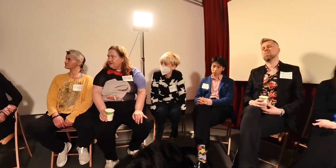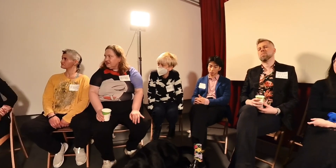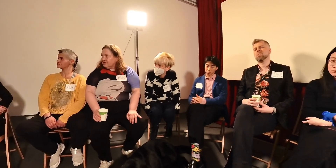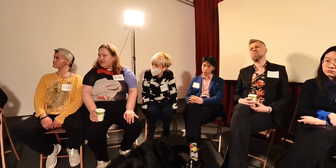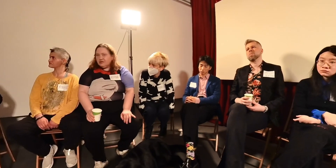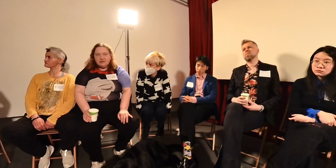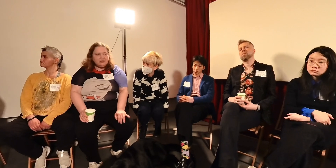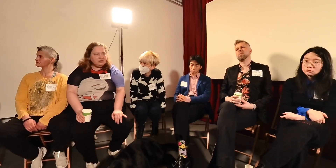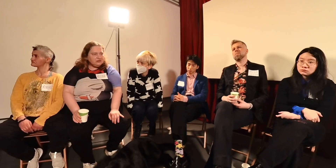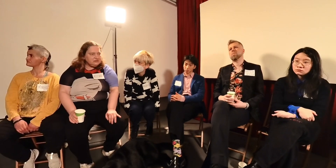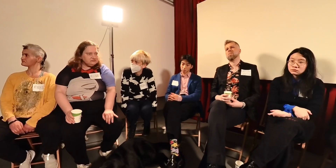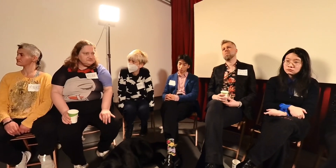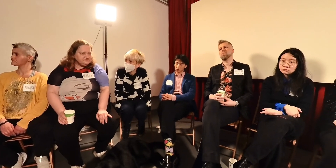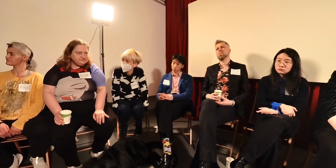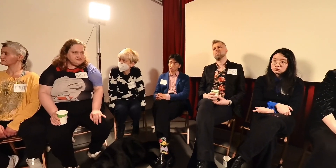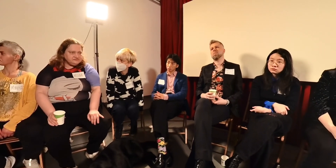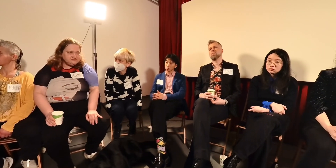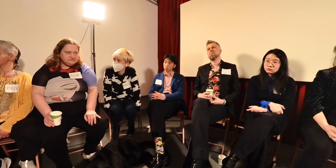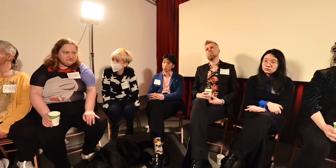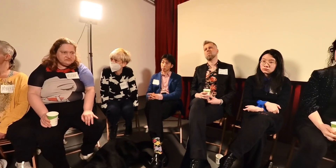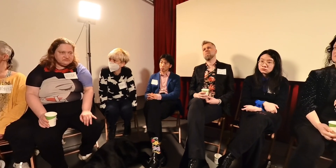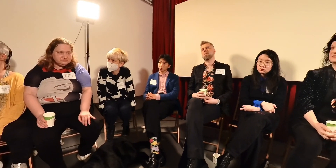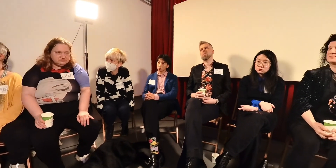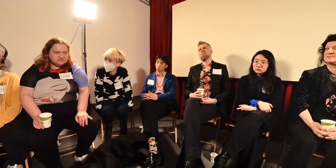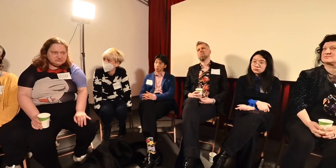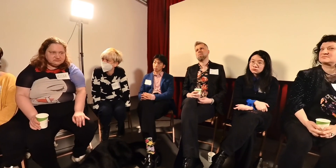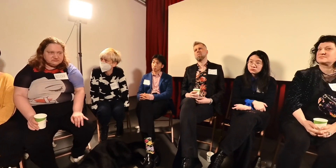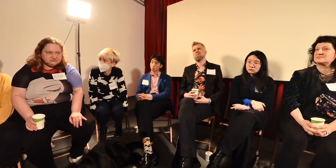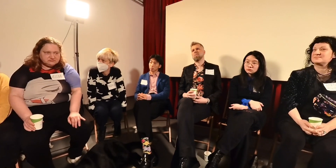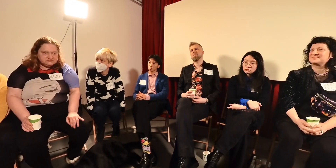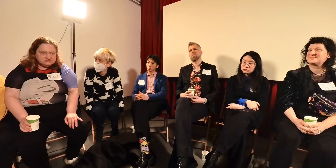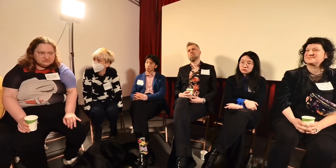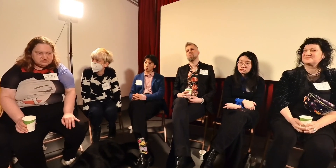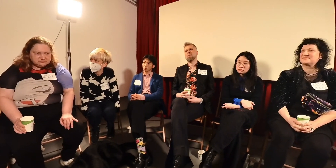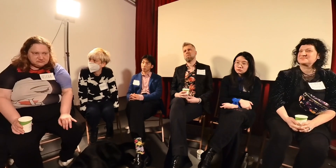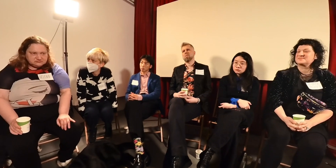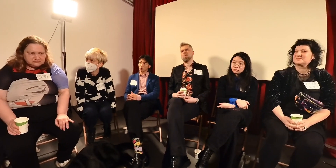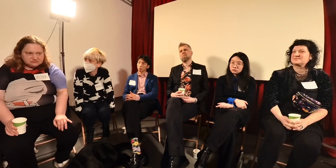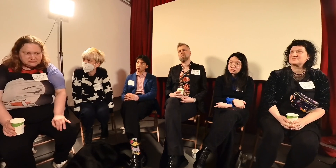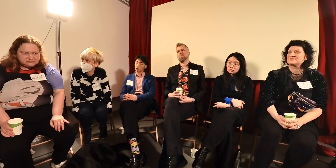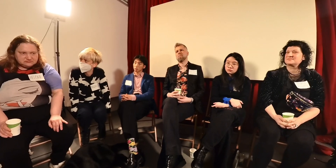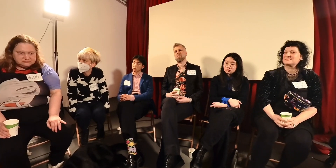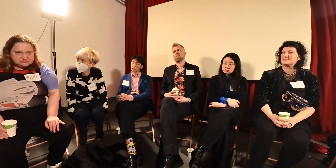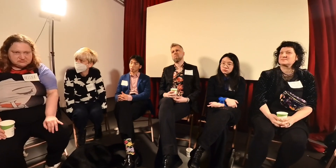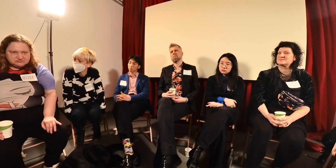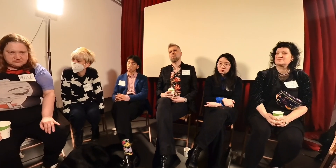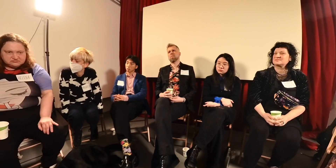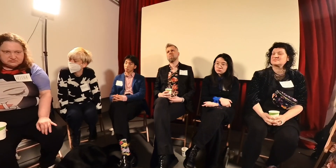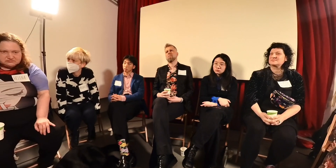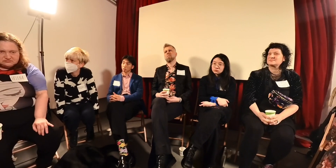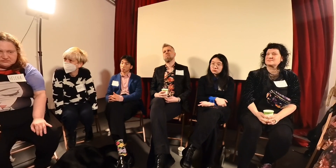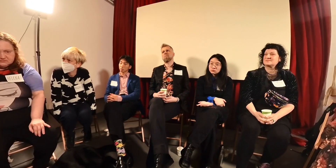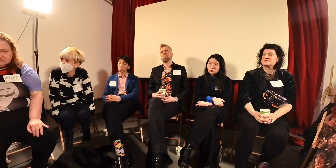ovlivňovat, když třeba u vizuálního umění asi ne tak masově, třeba jakoby prostřednictvím filmu nebo